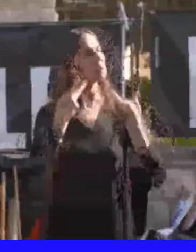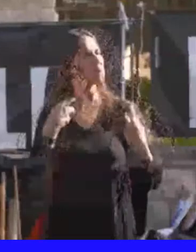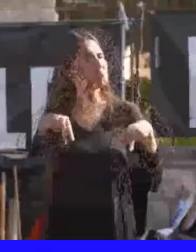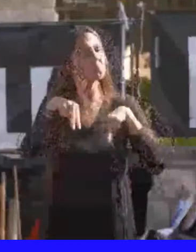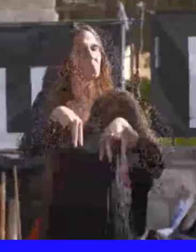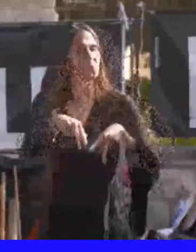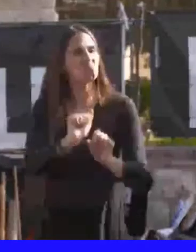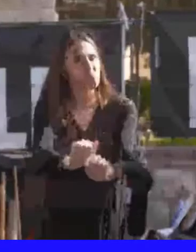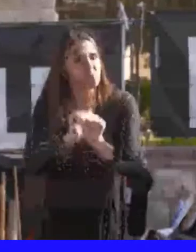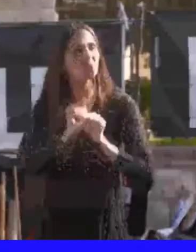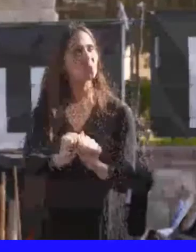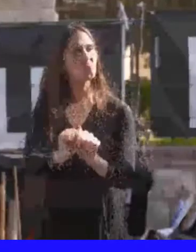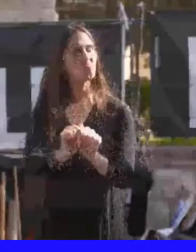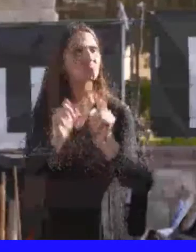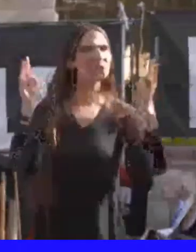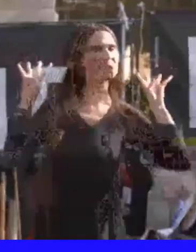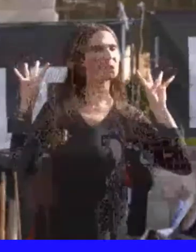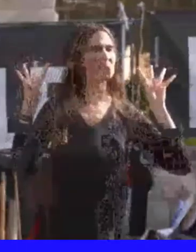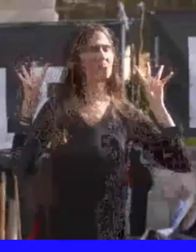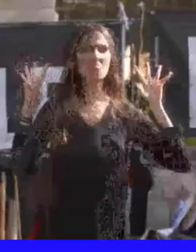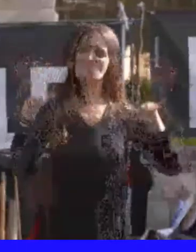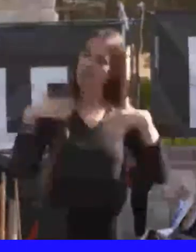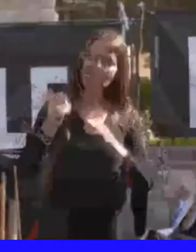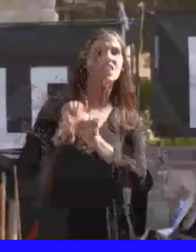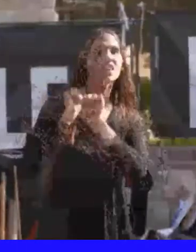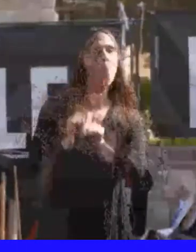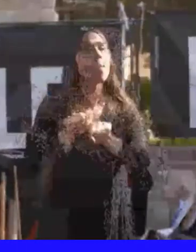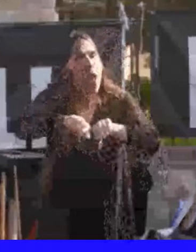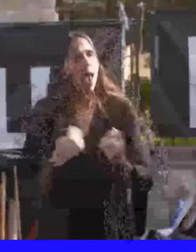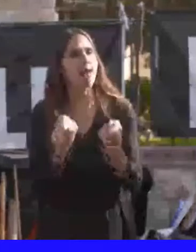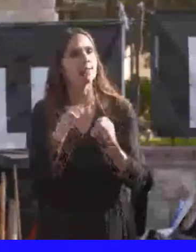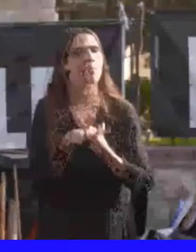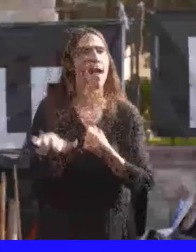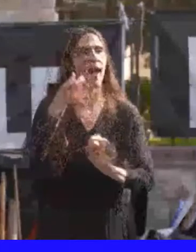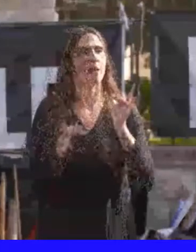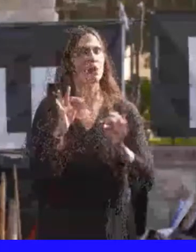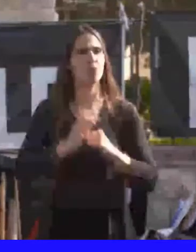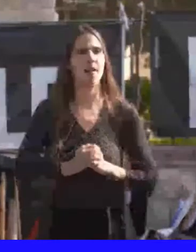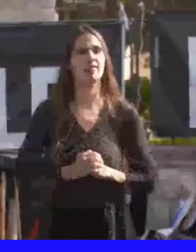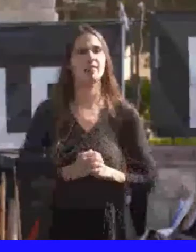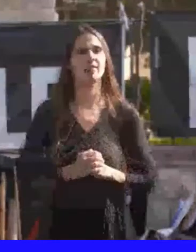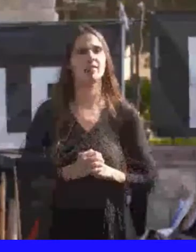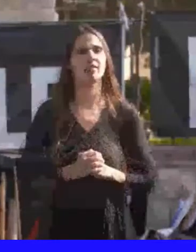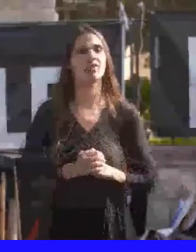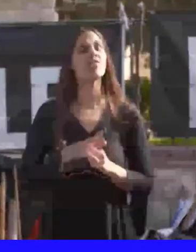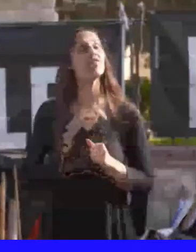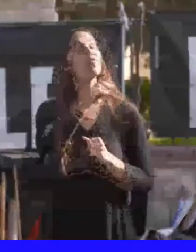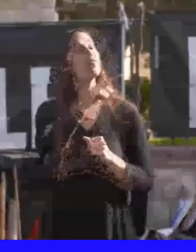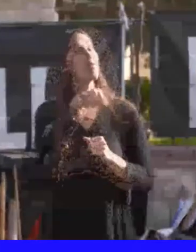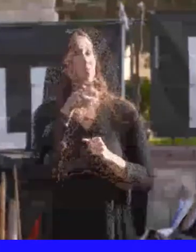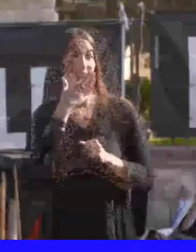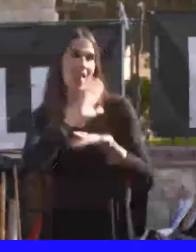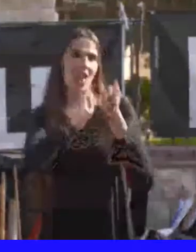מתייצבים איתך ונותנים את ידם להרס מערכת המשפט והפיכתה של